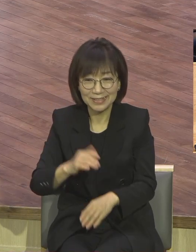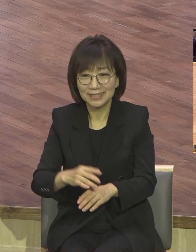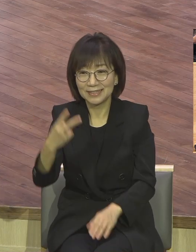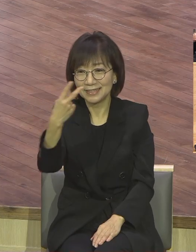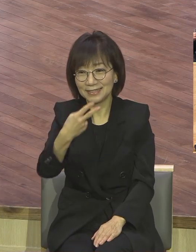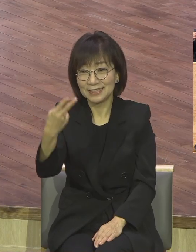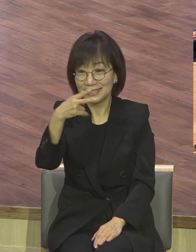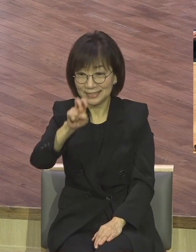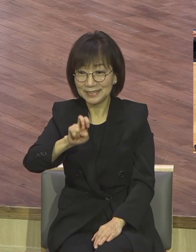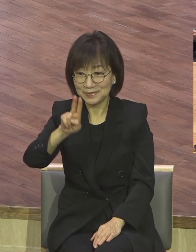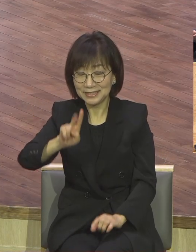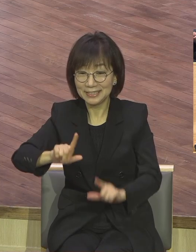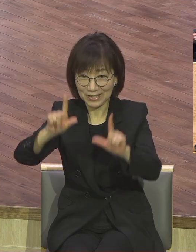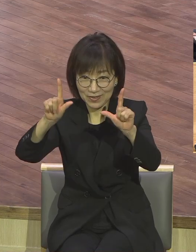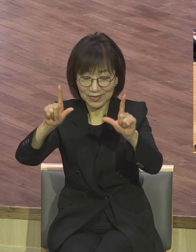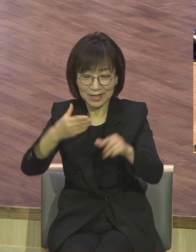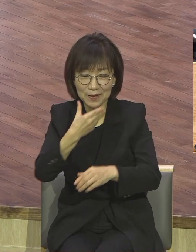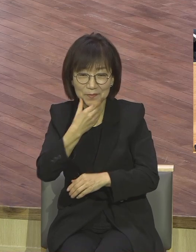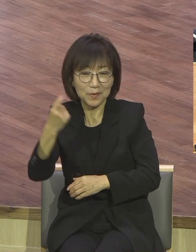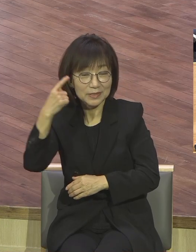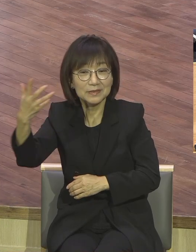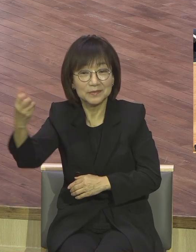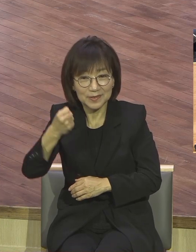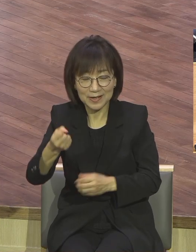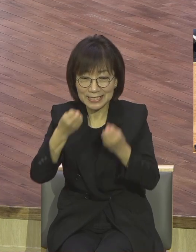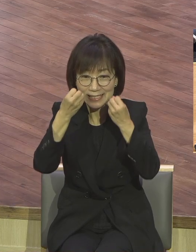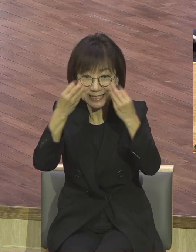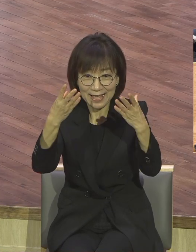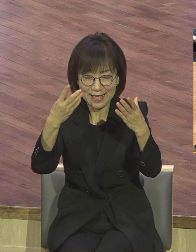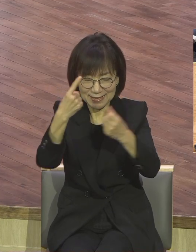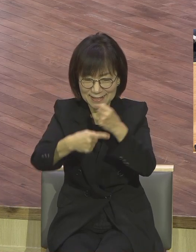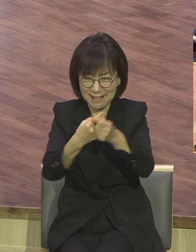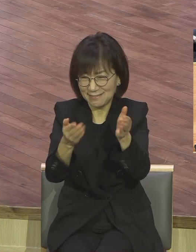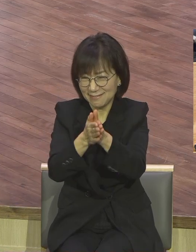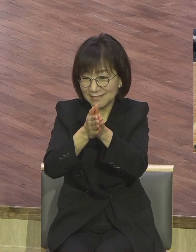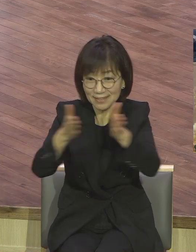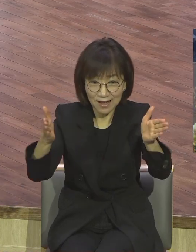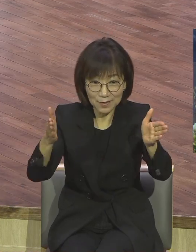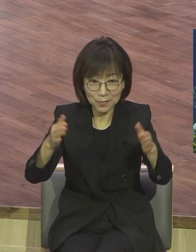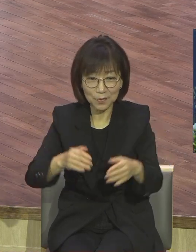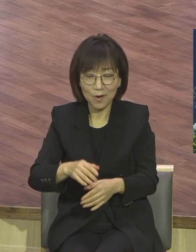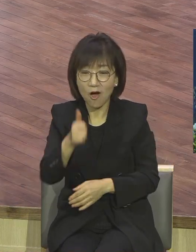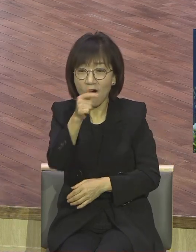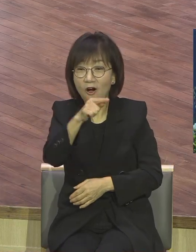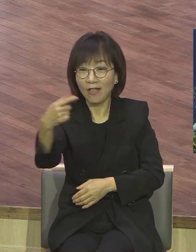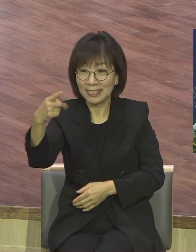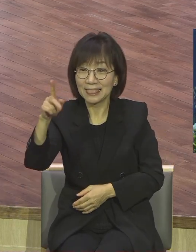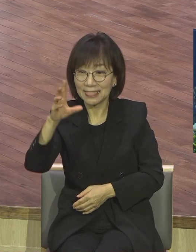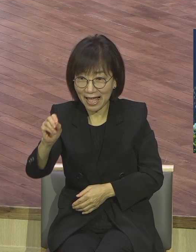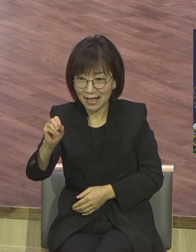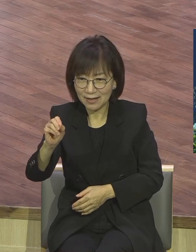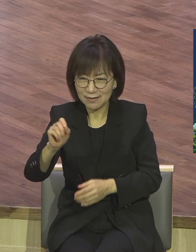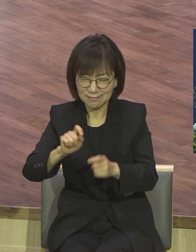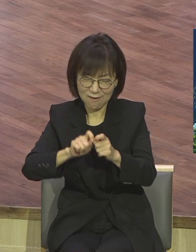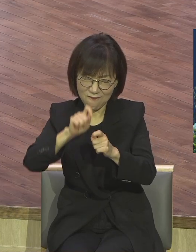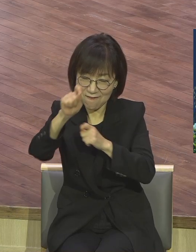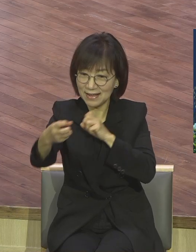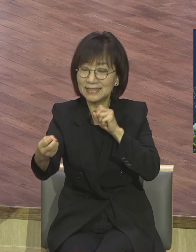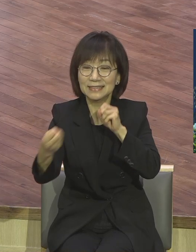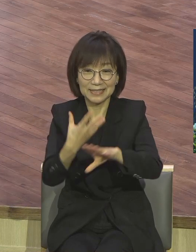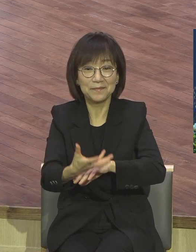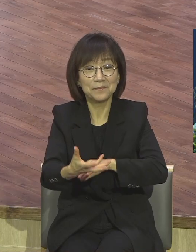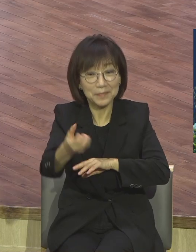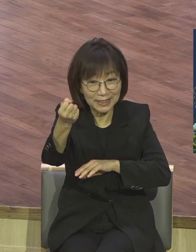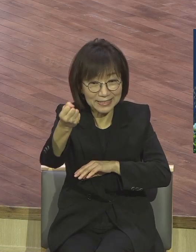2022년 복음으로 새해를 힘차게 열고 본당 헌당의 작품을 만드는